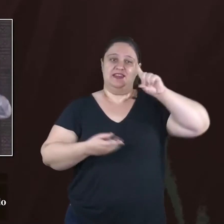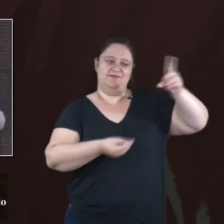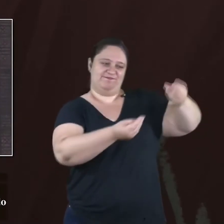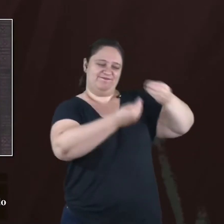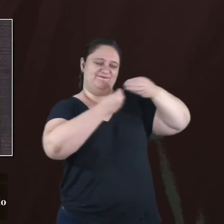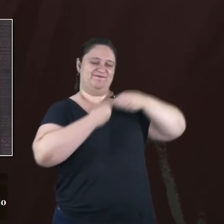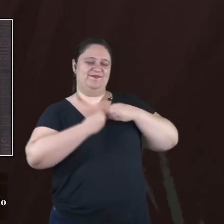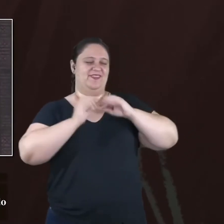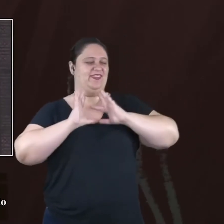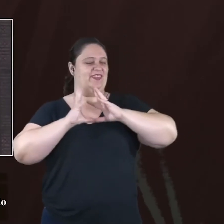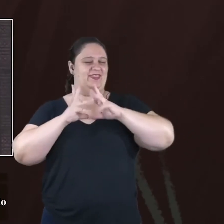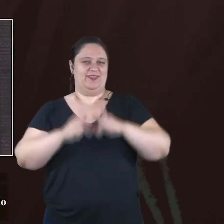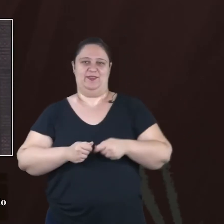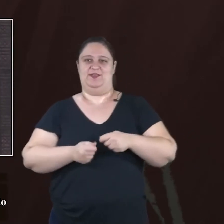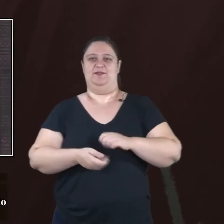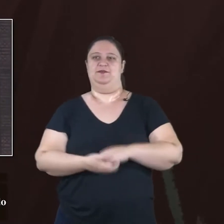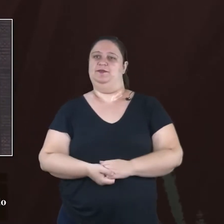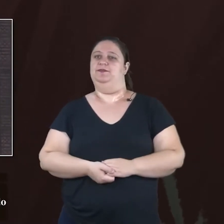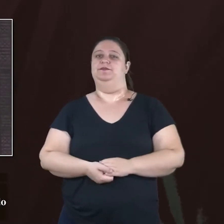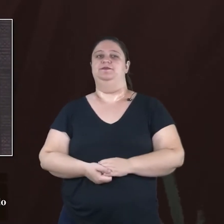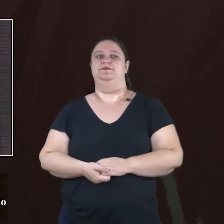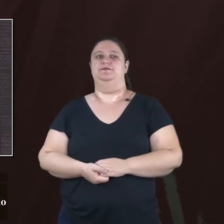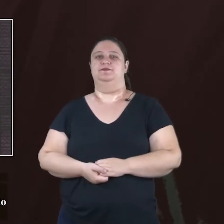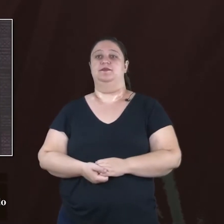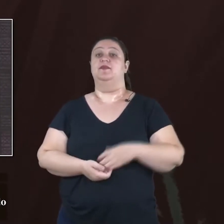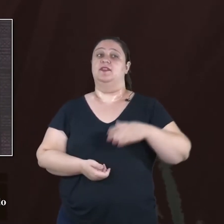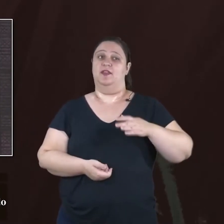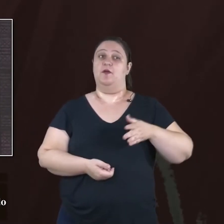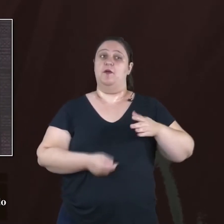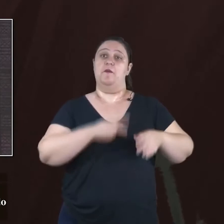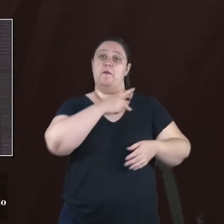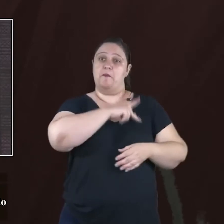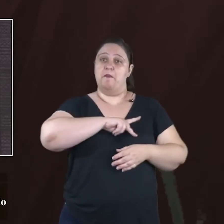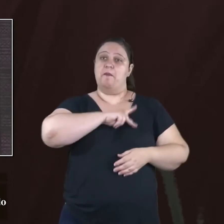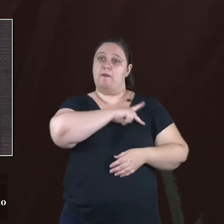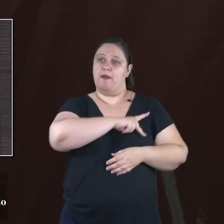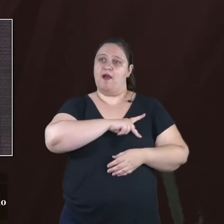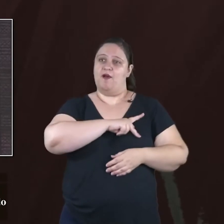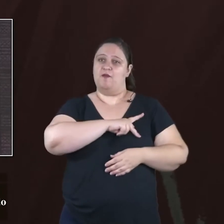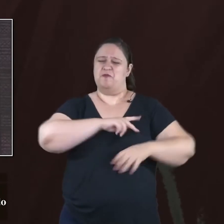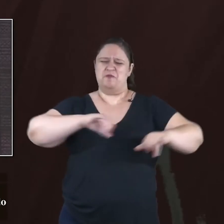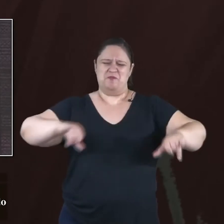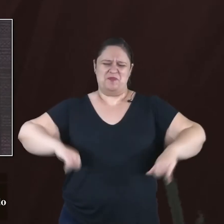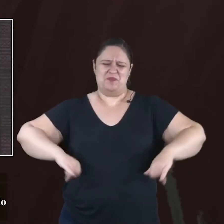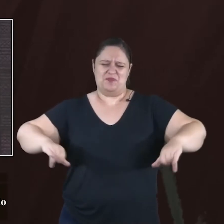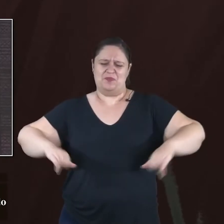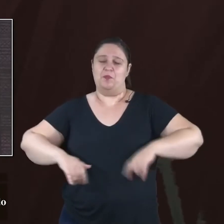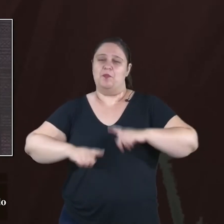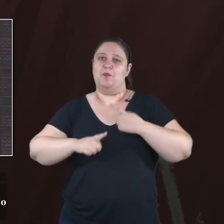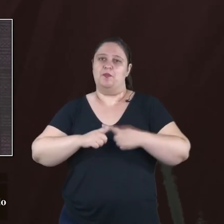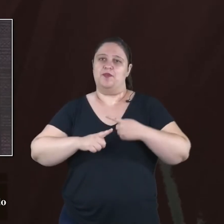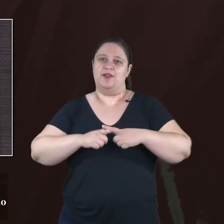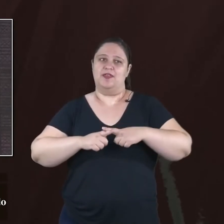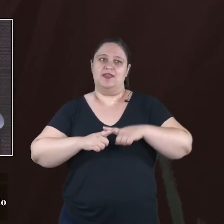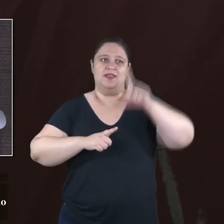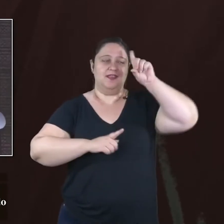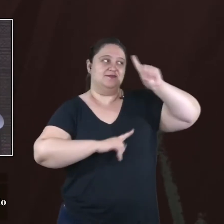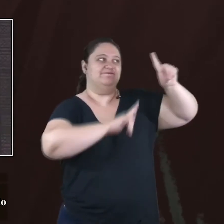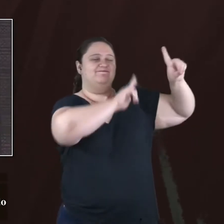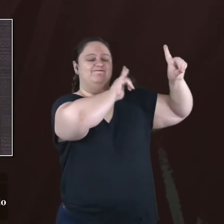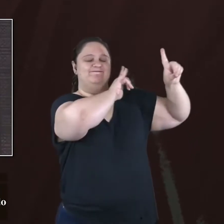Aleluia! Irmãos, esse é o coração de Paulo. Ele sofria por amor ao Evangelho. Ó Senhor